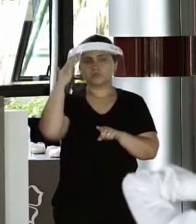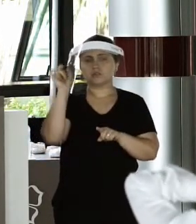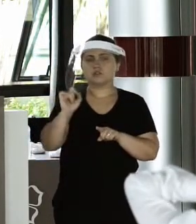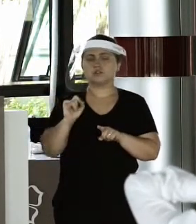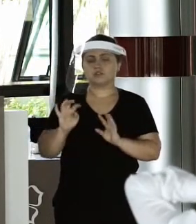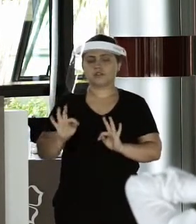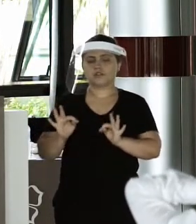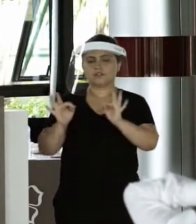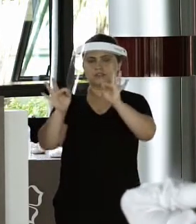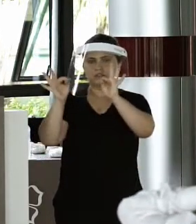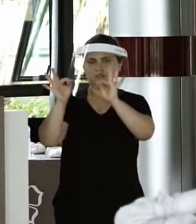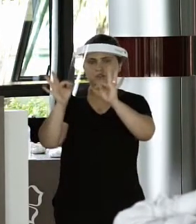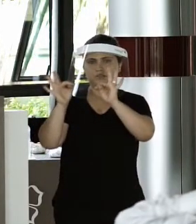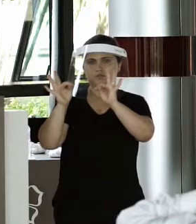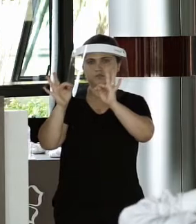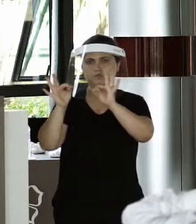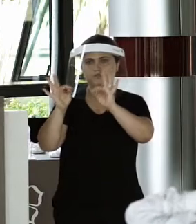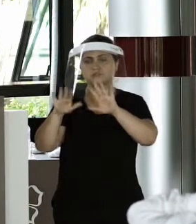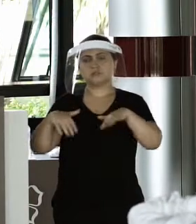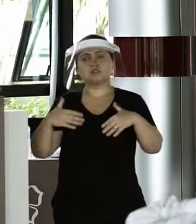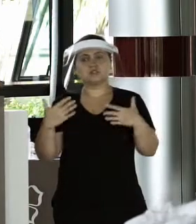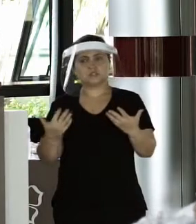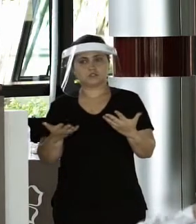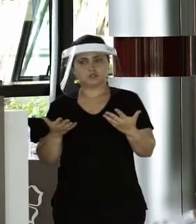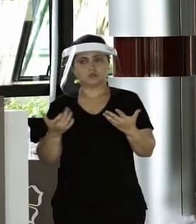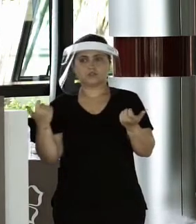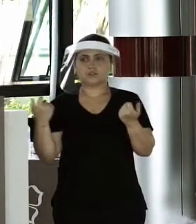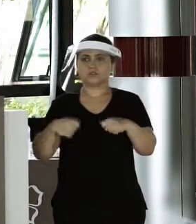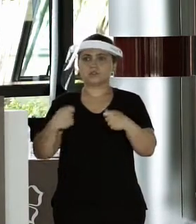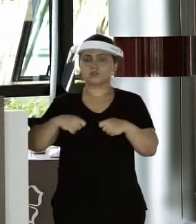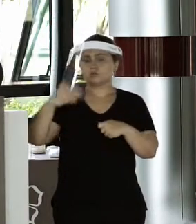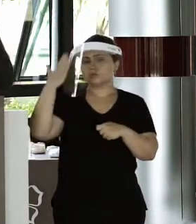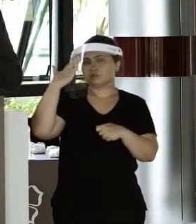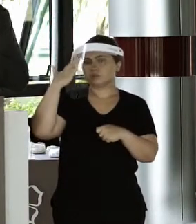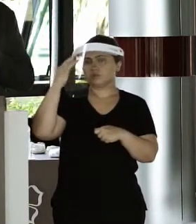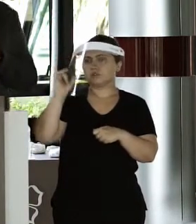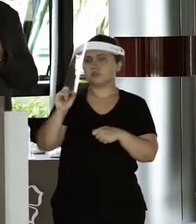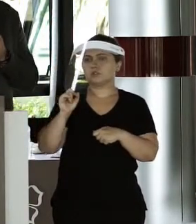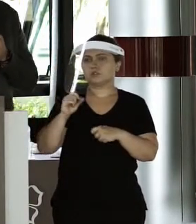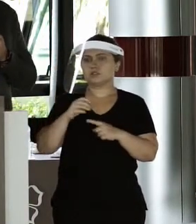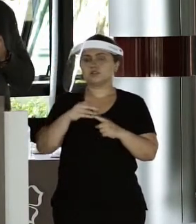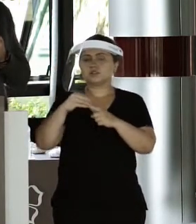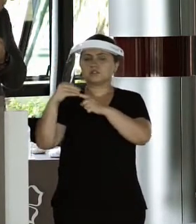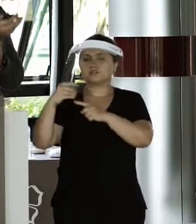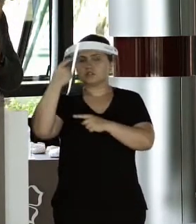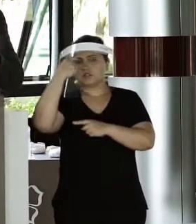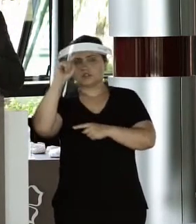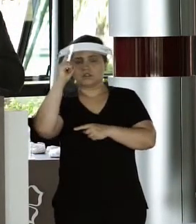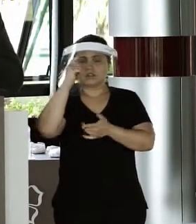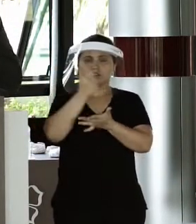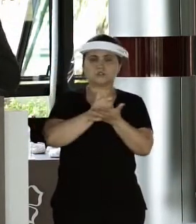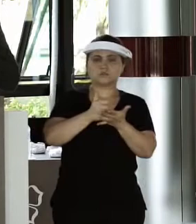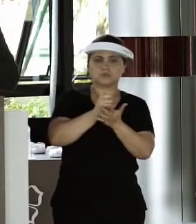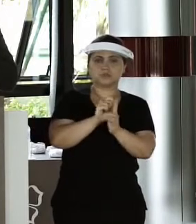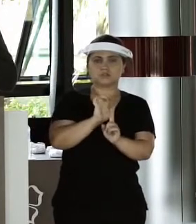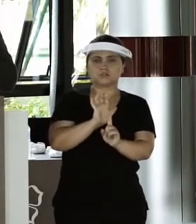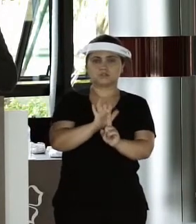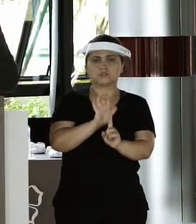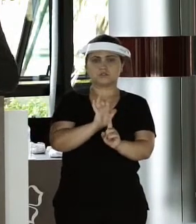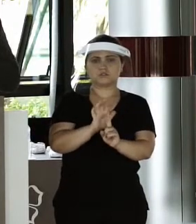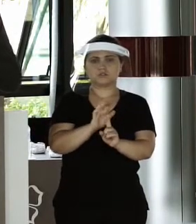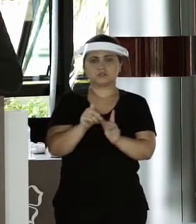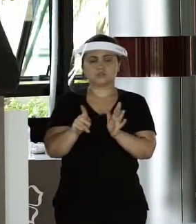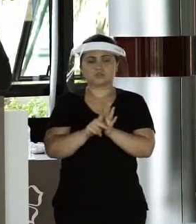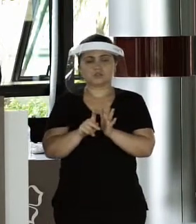a técnica. Ou seja, eu preciso entender os princípios básicos de radiação, que